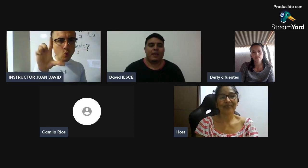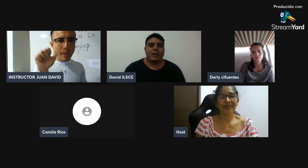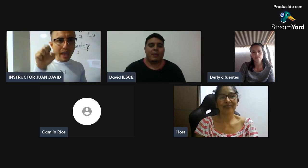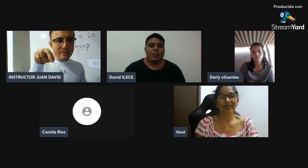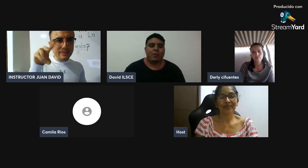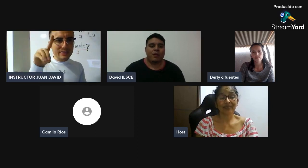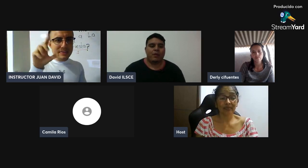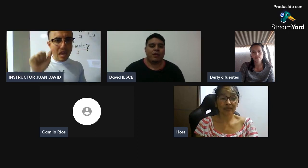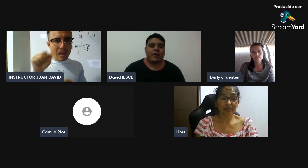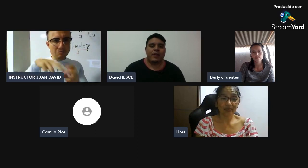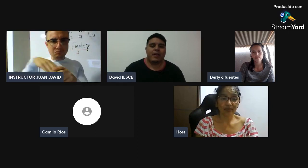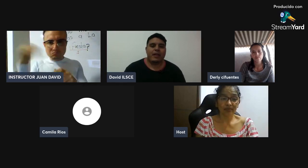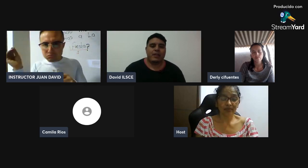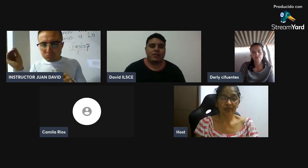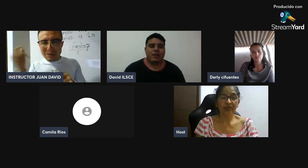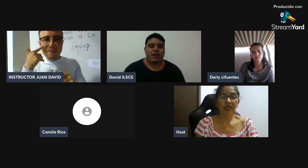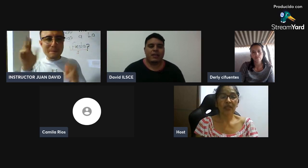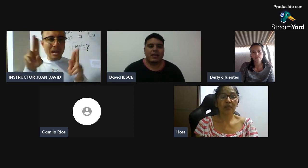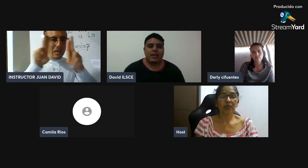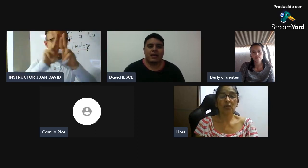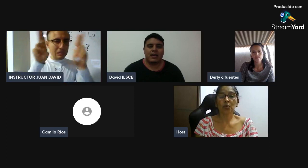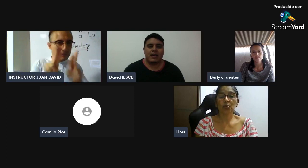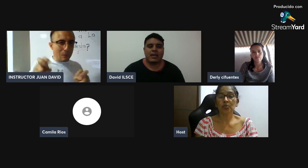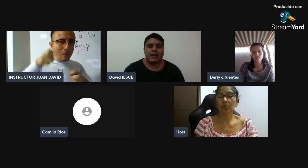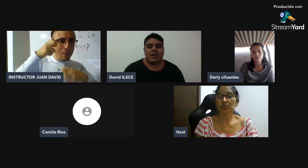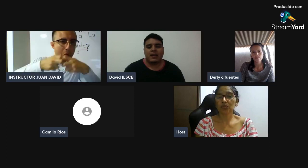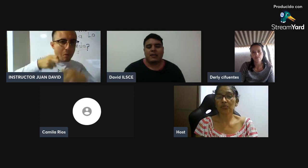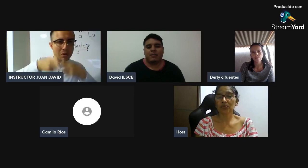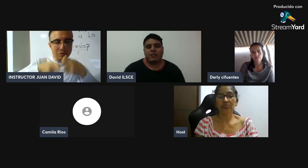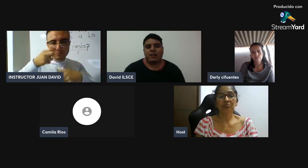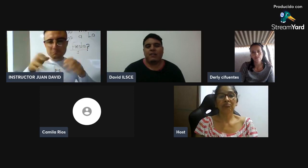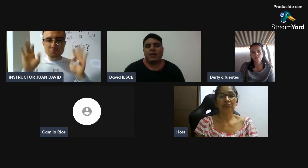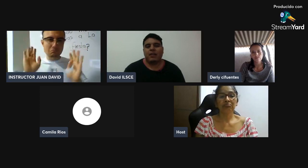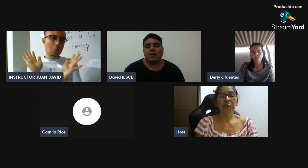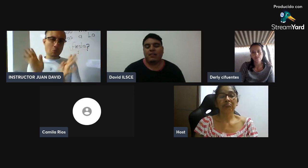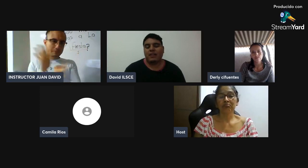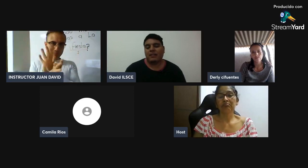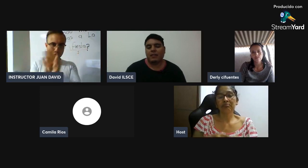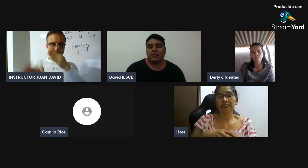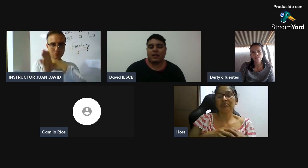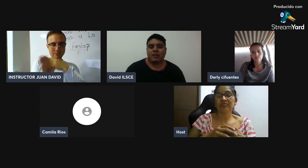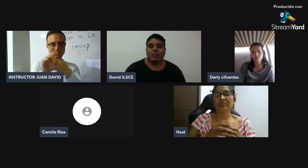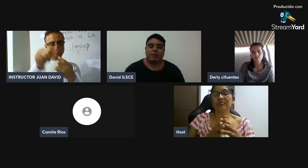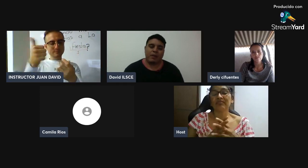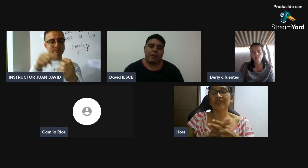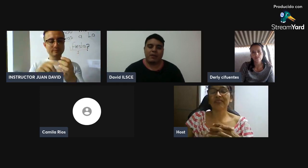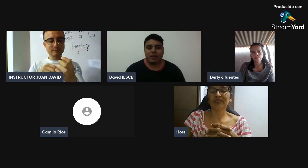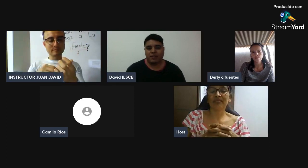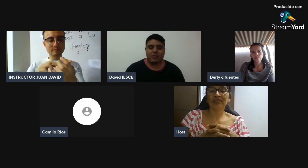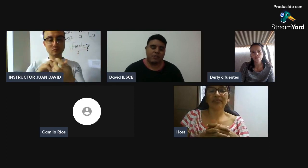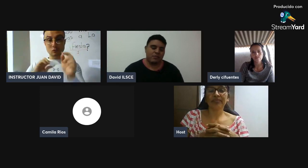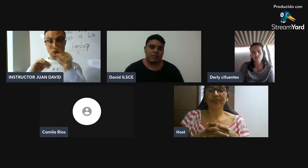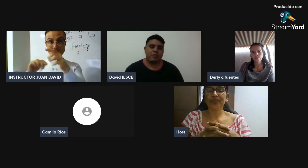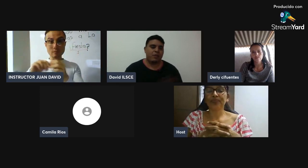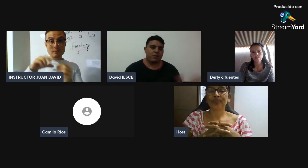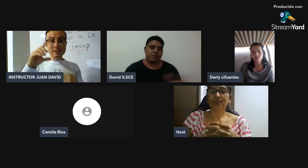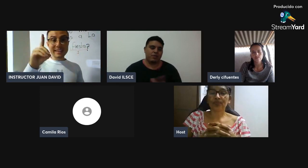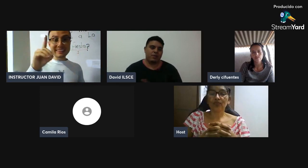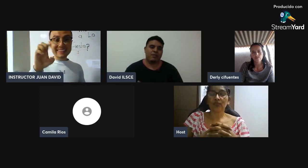bueno creo que yolanda perdió le había una frase pero tiene un problema de conexión entonces voy a continuar con los